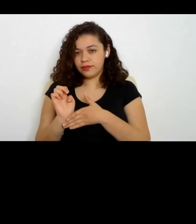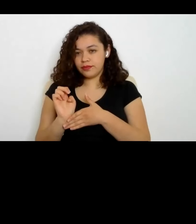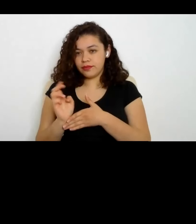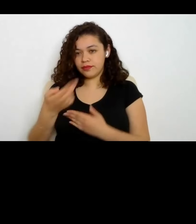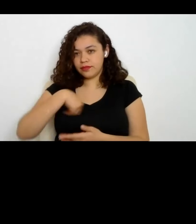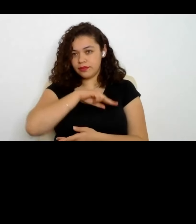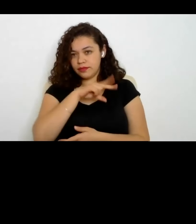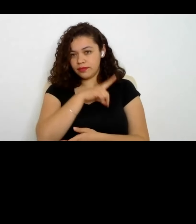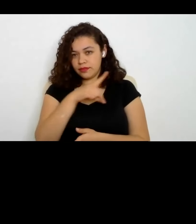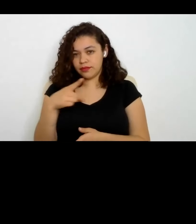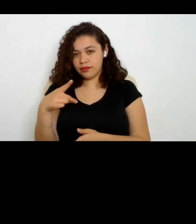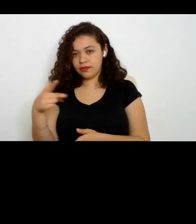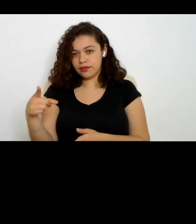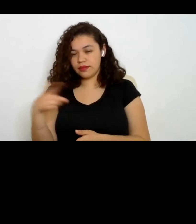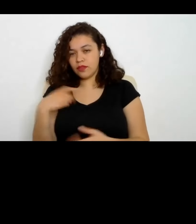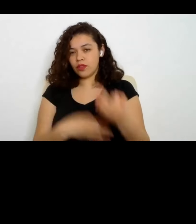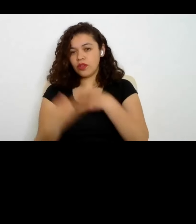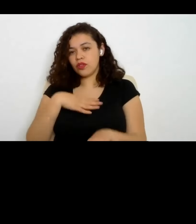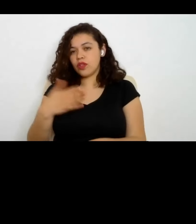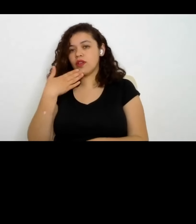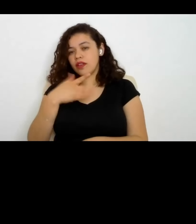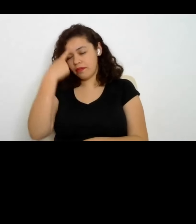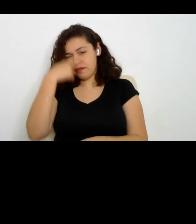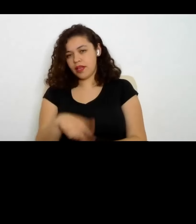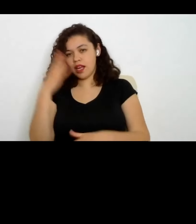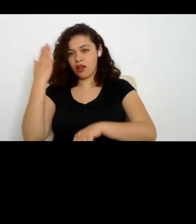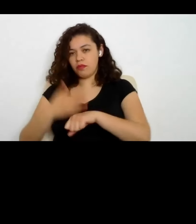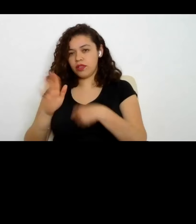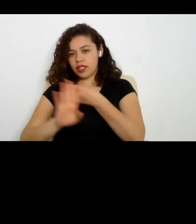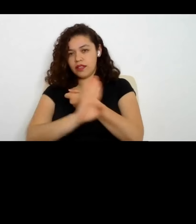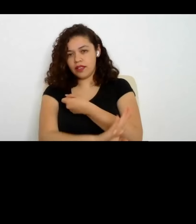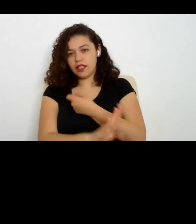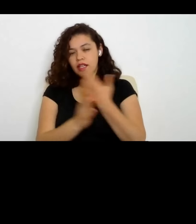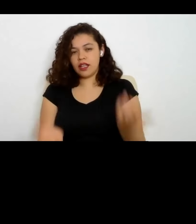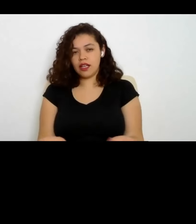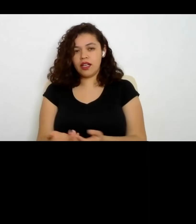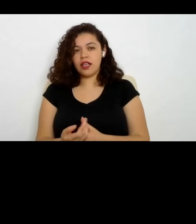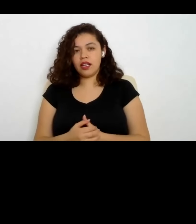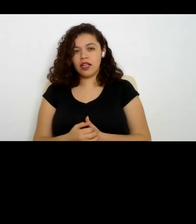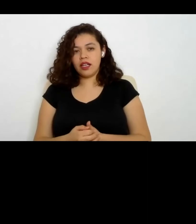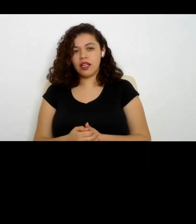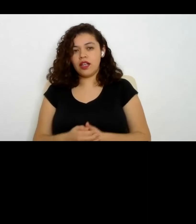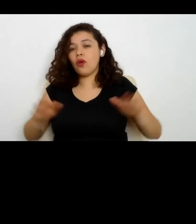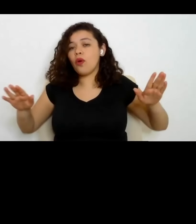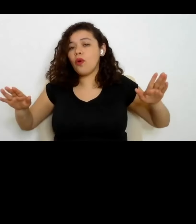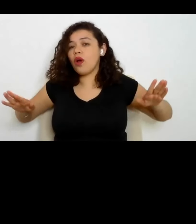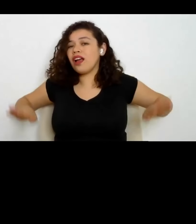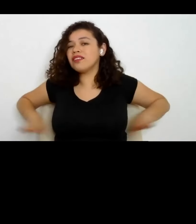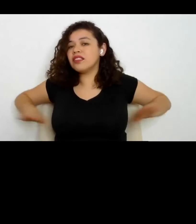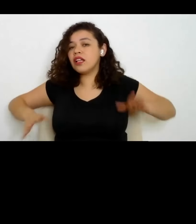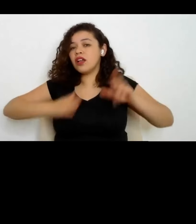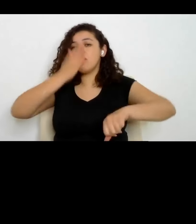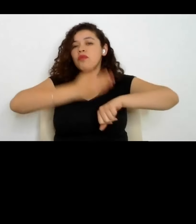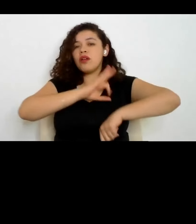tener muy, muy en cuenta todo esto para evitar estas sanciones, ¿no? Entonces, ¿qué tipo de conductas pueden generar sanciones? Bueno, pues no cumplir